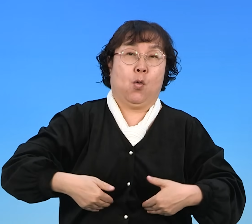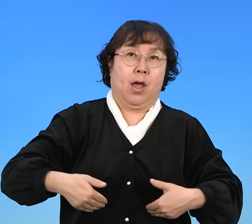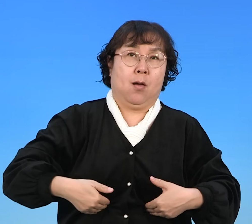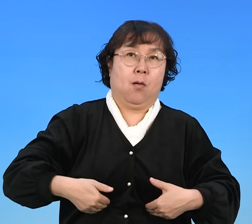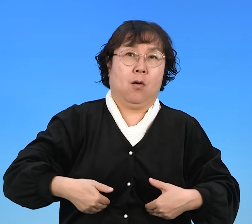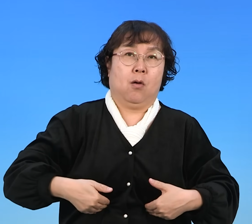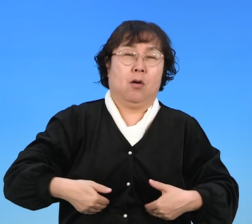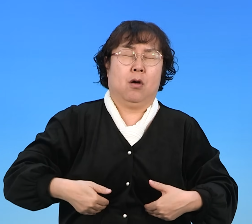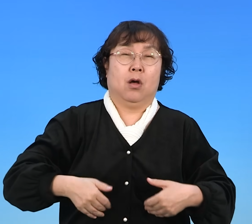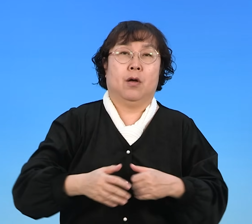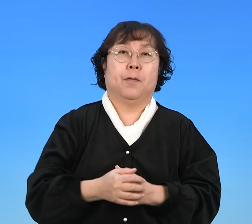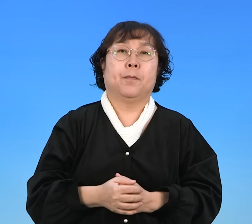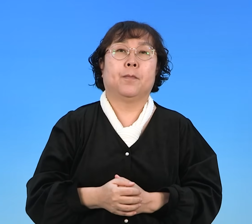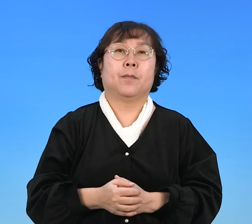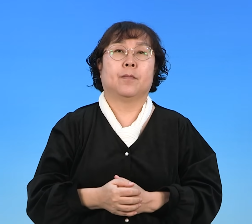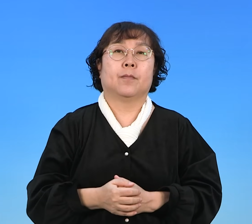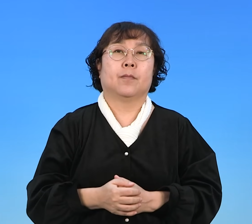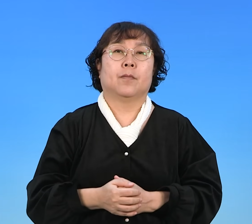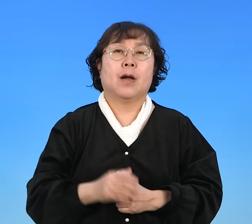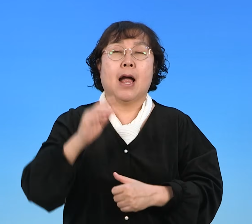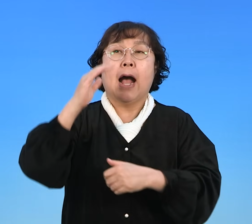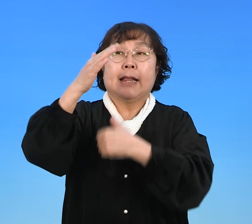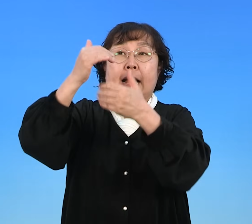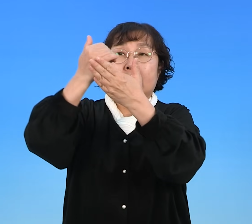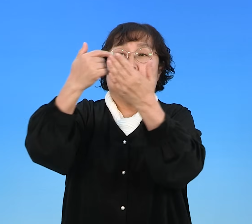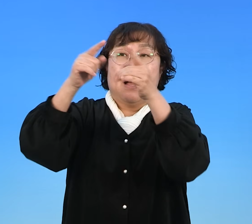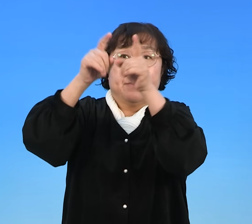말고 두려워해라는 거예요.